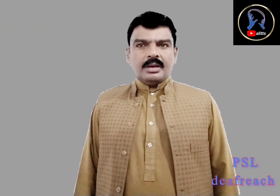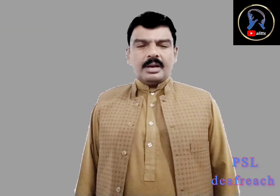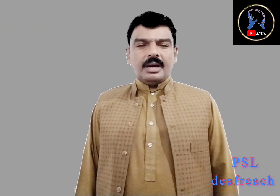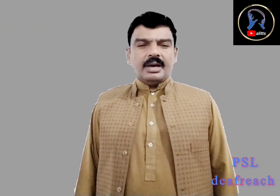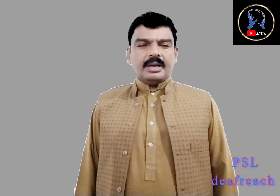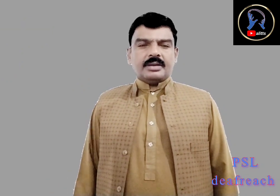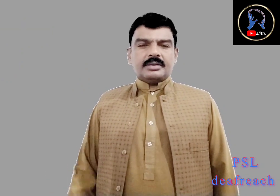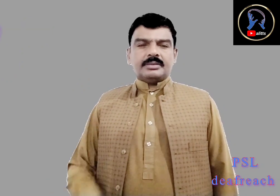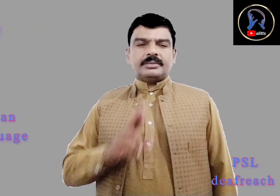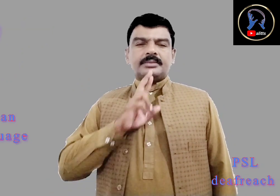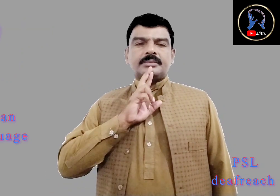कीड़ा आर